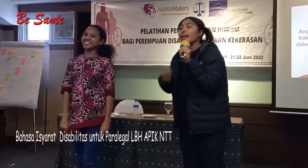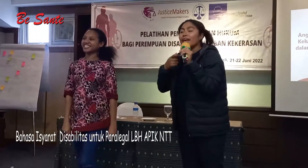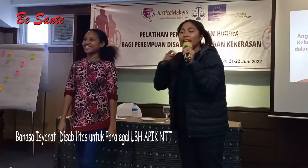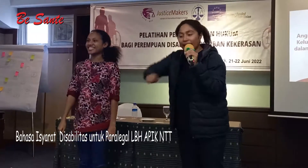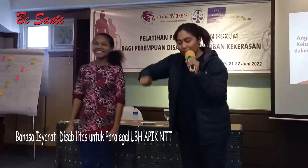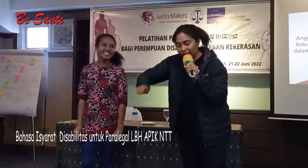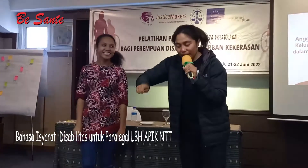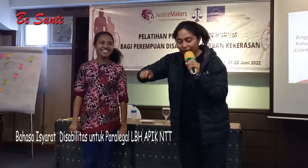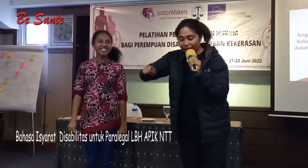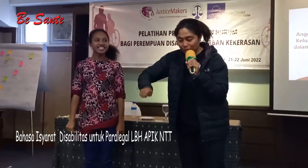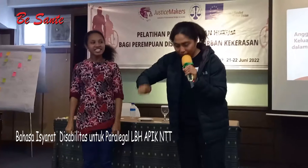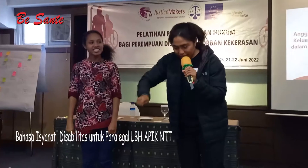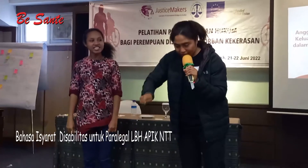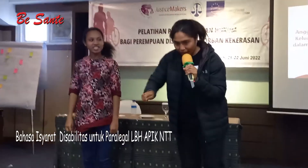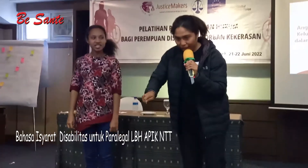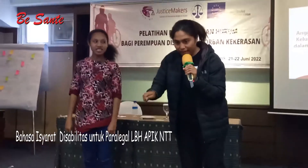Kakek. Nenek. Nenek begini, kakek begini, sa.